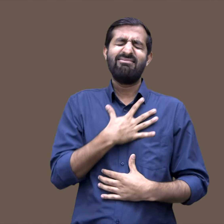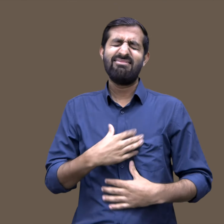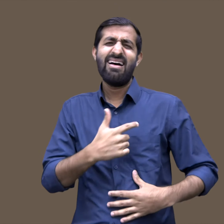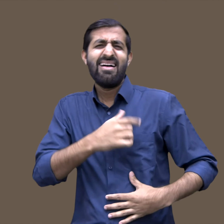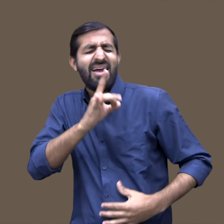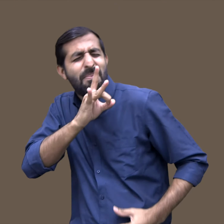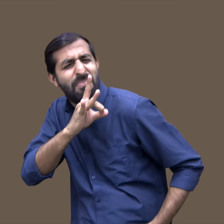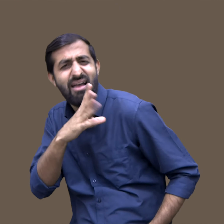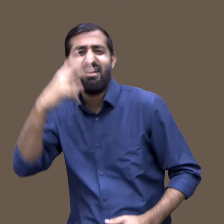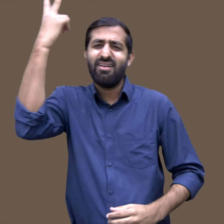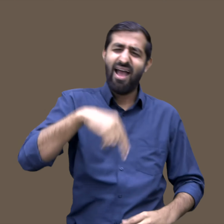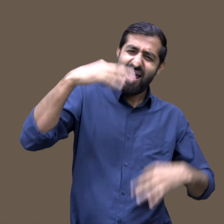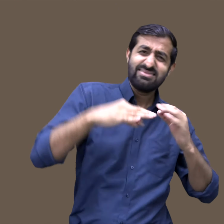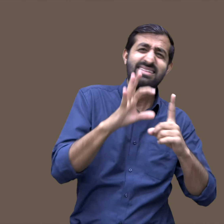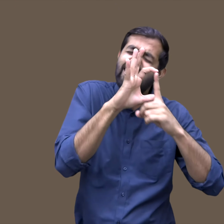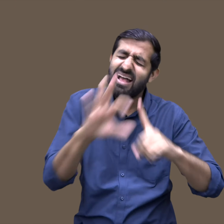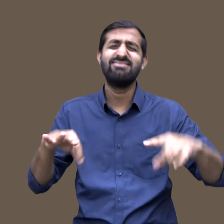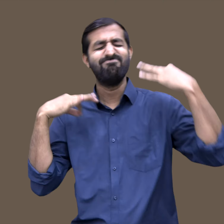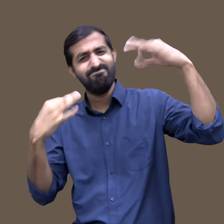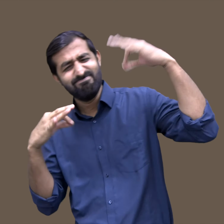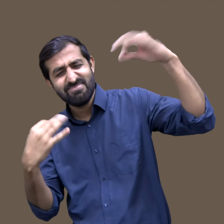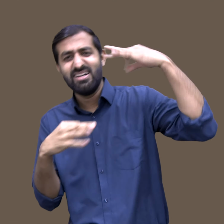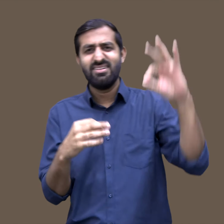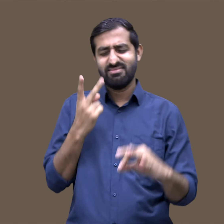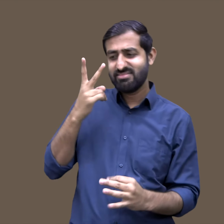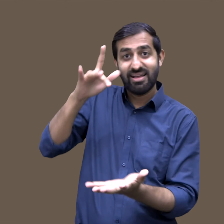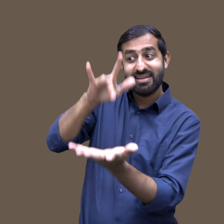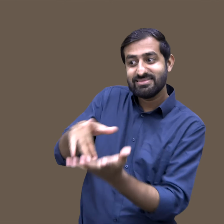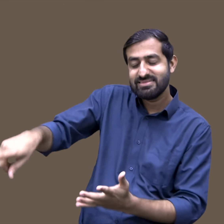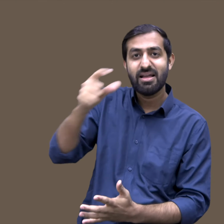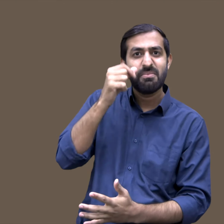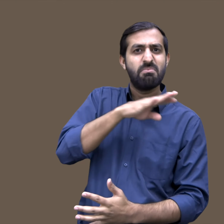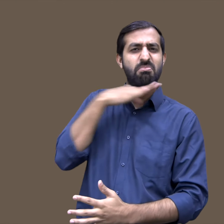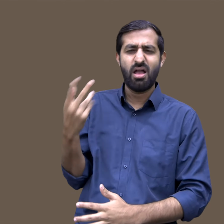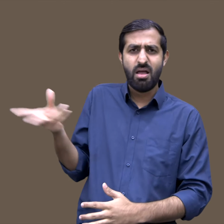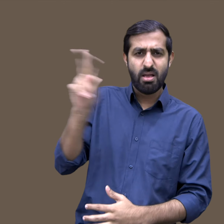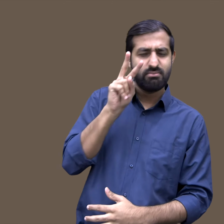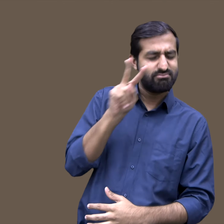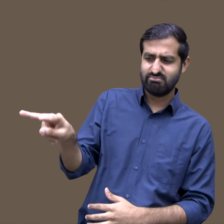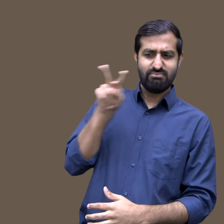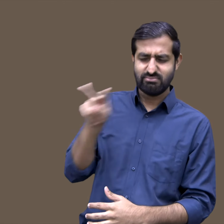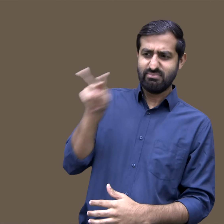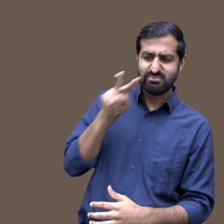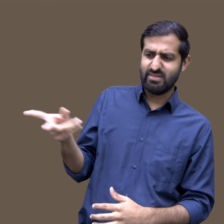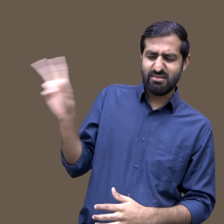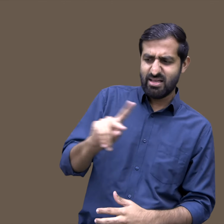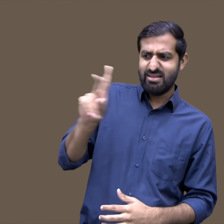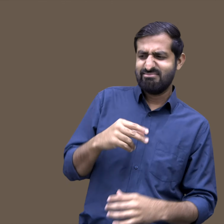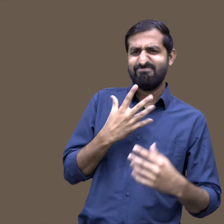वह बहुत उदास थी। उसने दर्द भरे मन से गाया और नाचा। उसकी दृष्टि उस स्थान पर थी जहां टुन्नू चोट